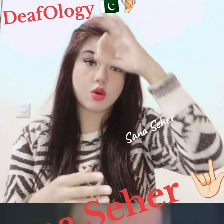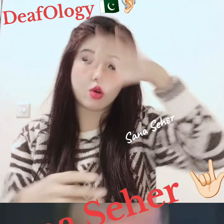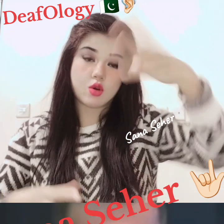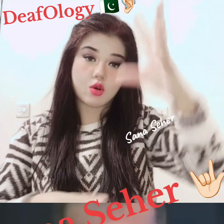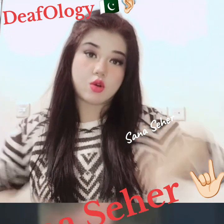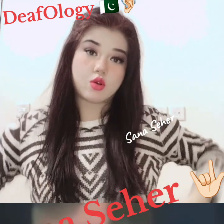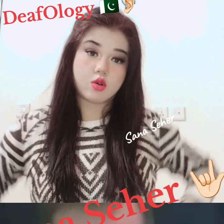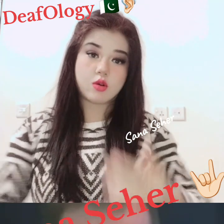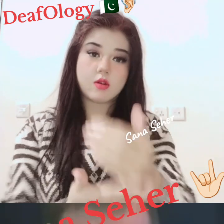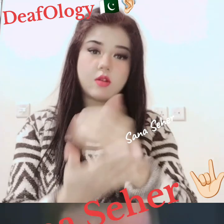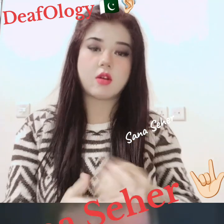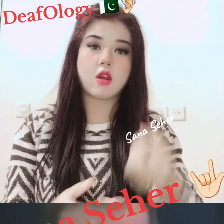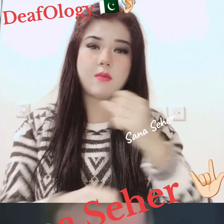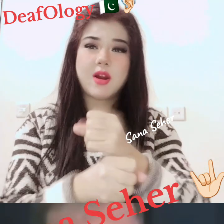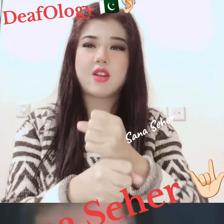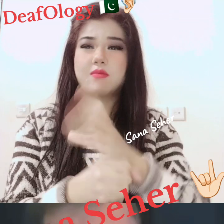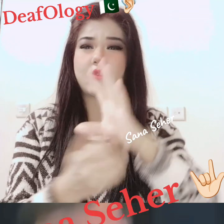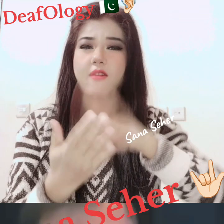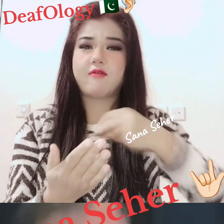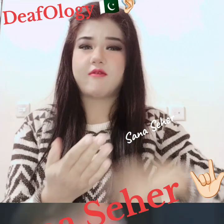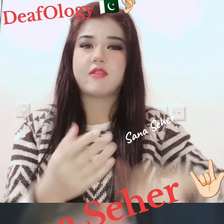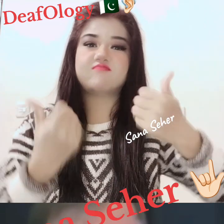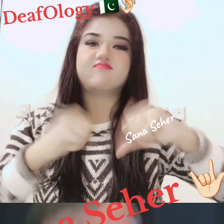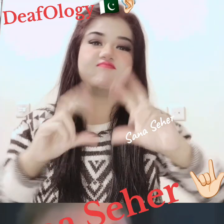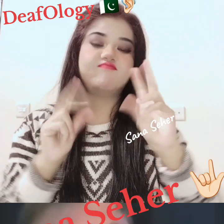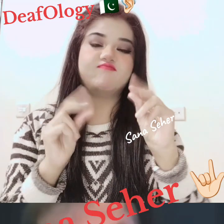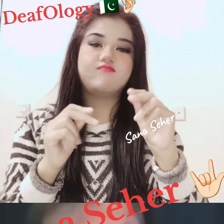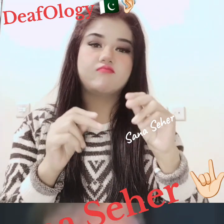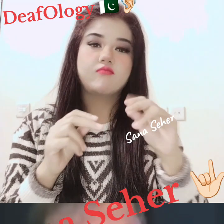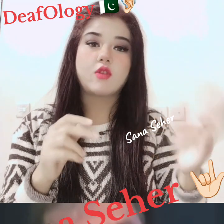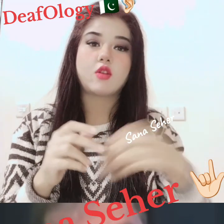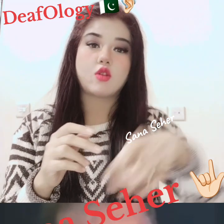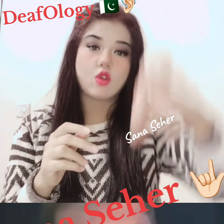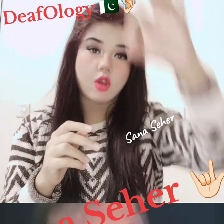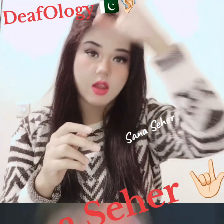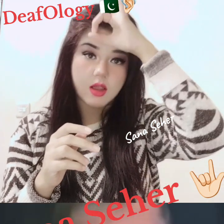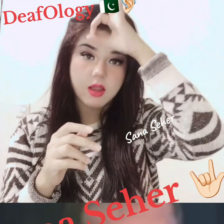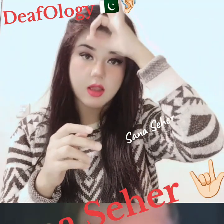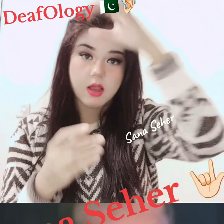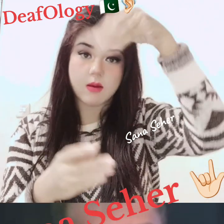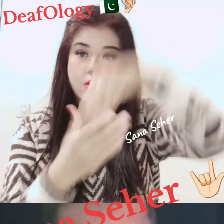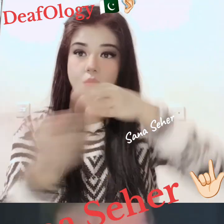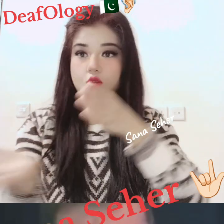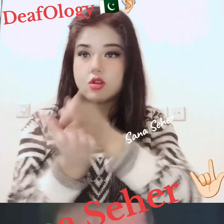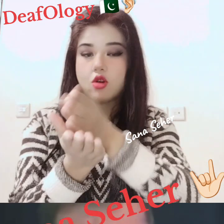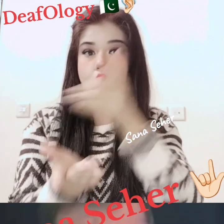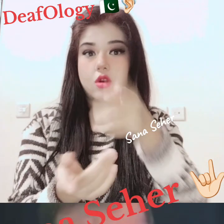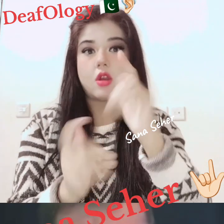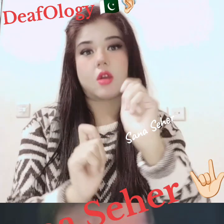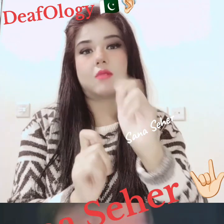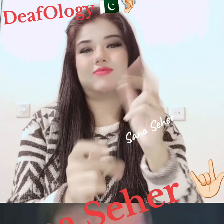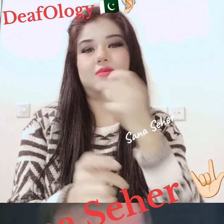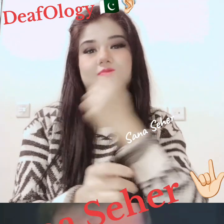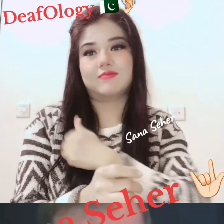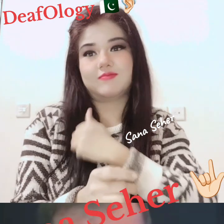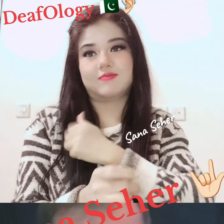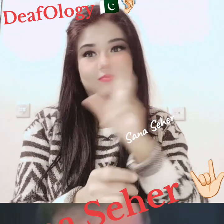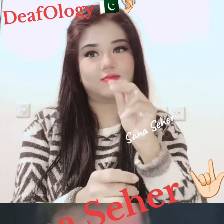अपनी गवर्नेंस नहीं है, हमारे अपने फेलियर्स नहीं है, वो ये है कि किसी तरीके से काबुल जाओ और काबुल वालों को कहो कि यार तुम ये काम ना करो,